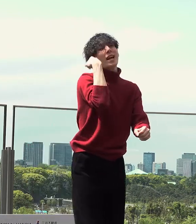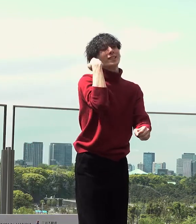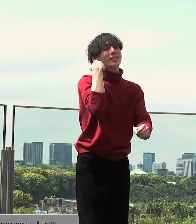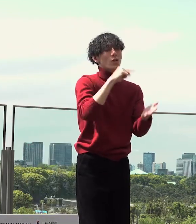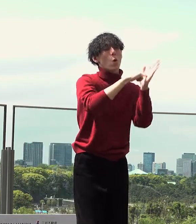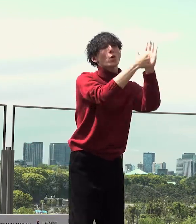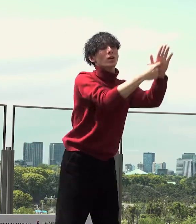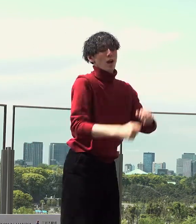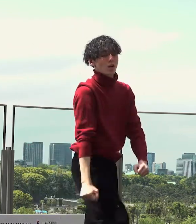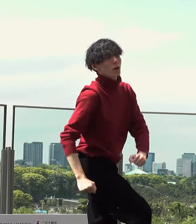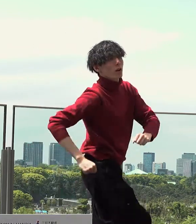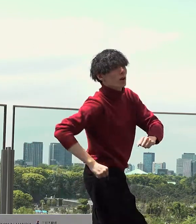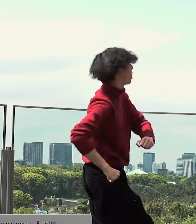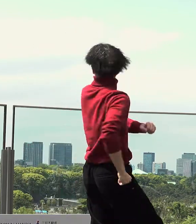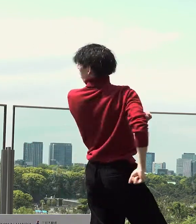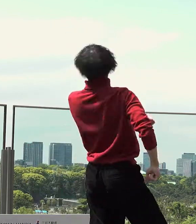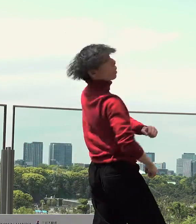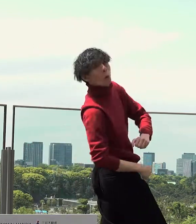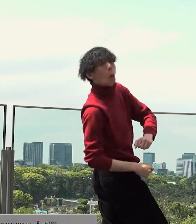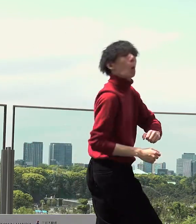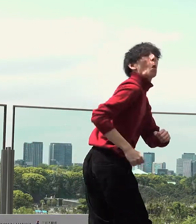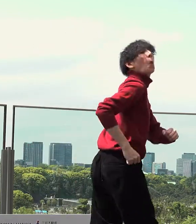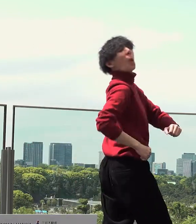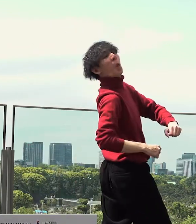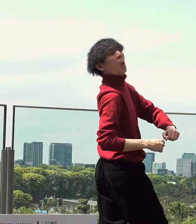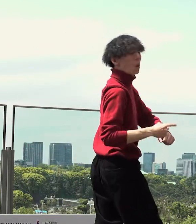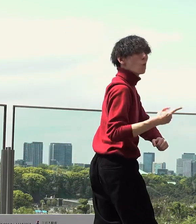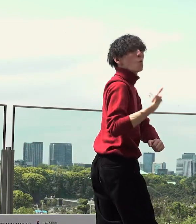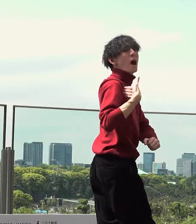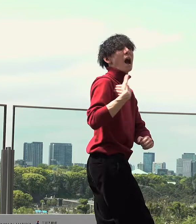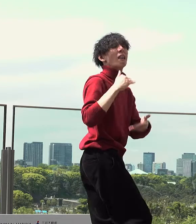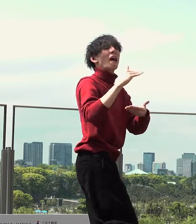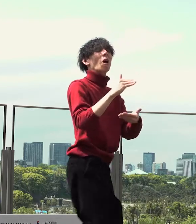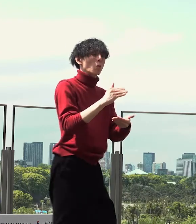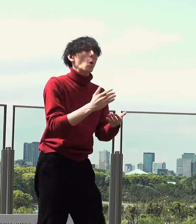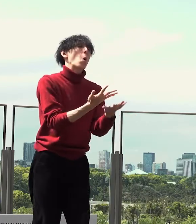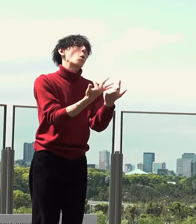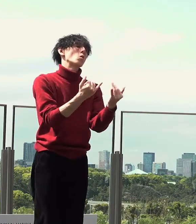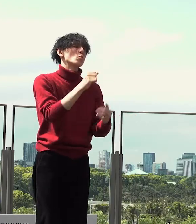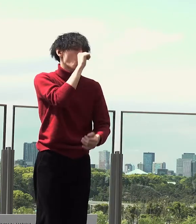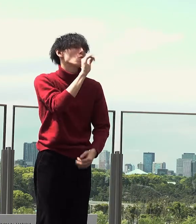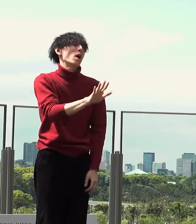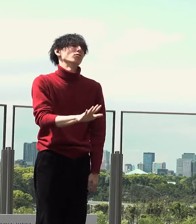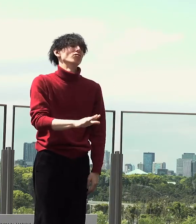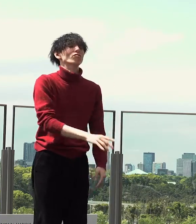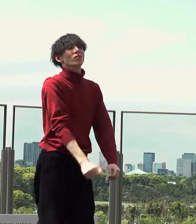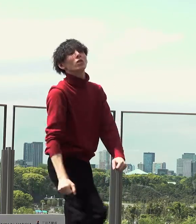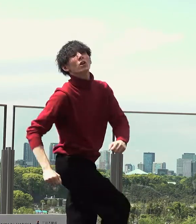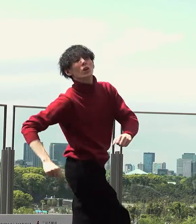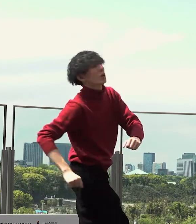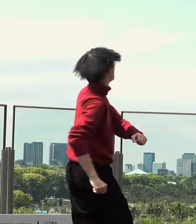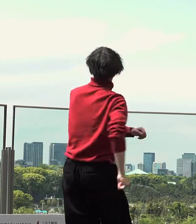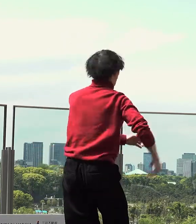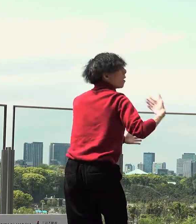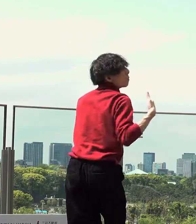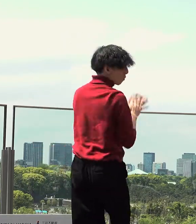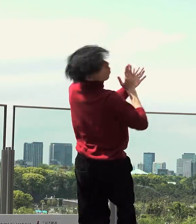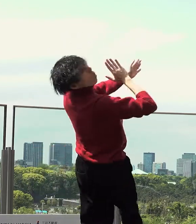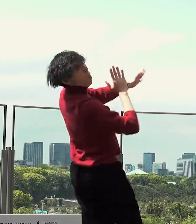そのため先ほどこのようにこう表現しましたけども、後ろを向いてしまうとわからないなんていうこともよくあるんです。あれちょっと